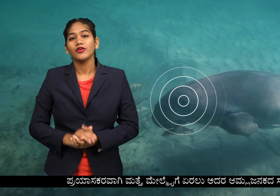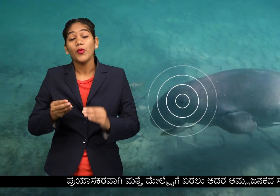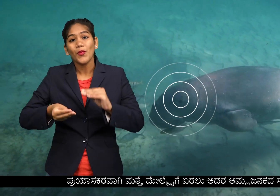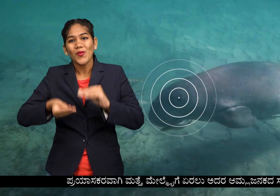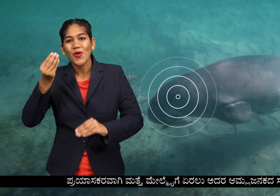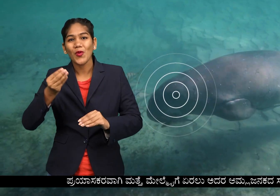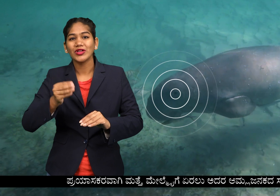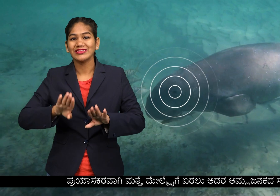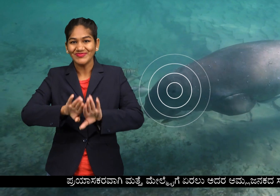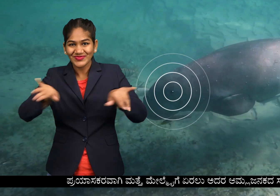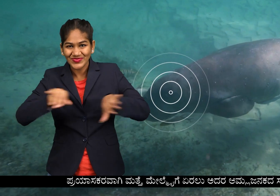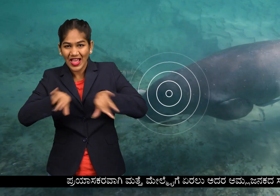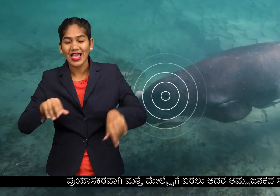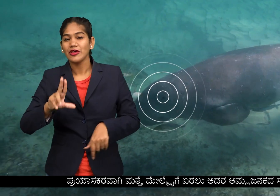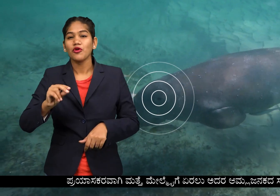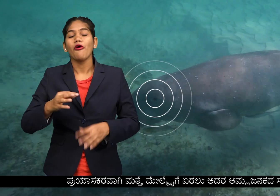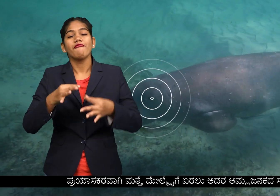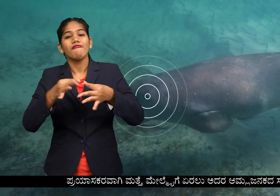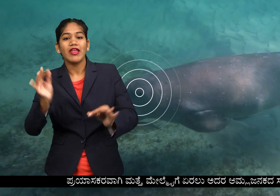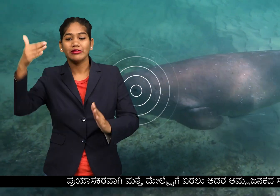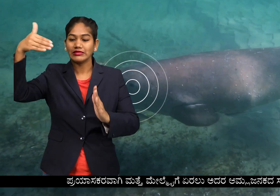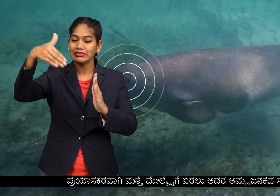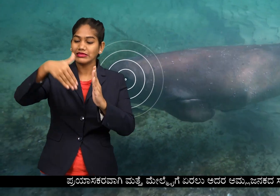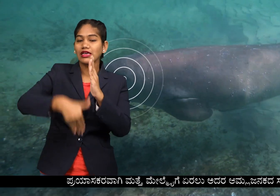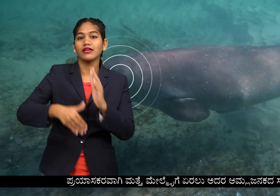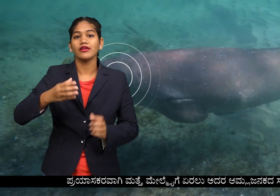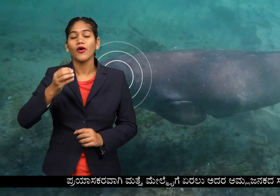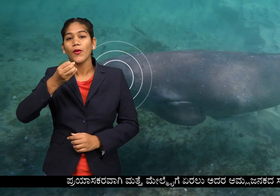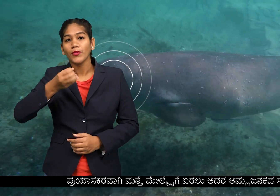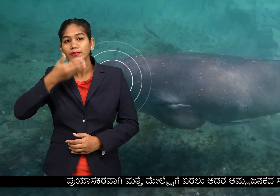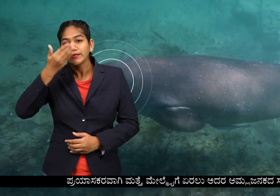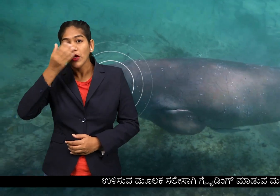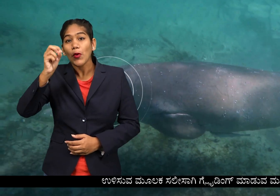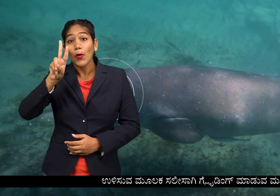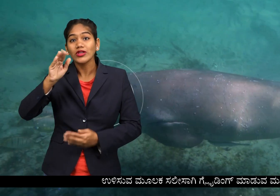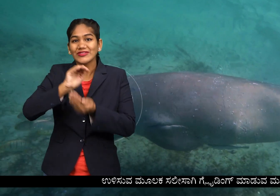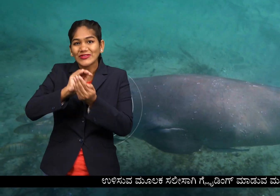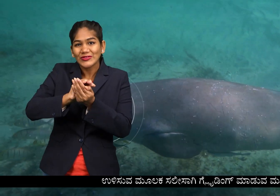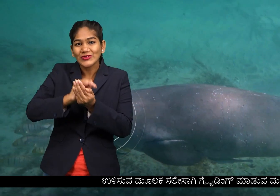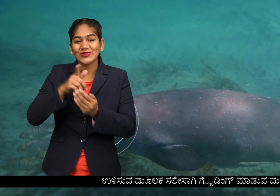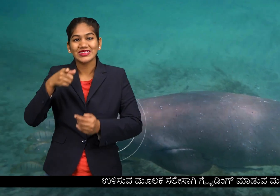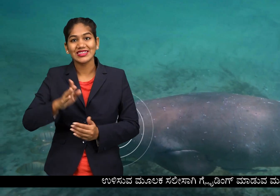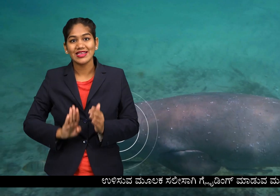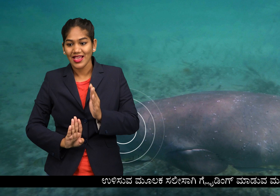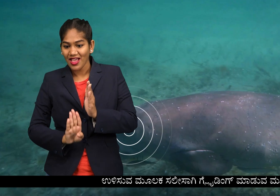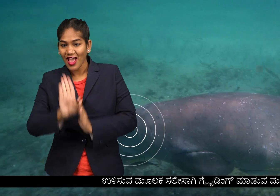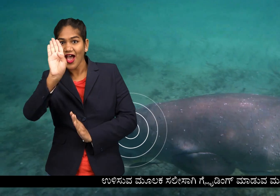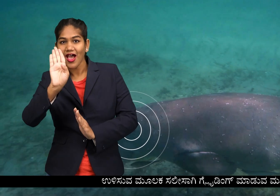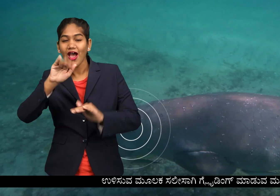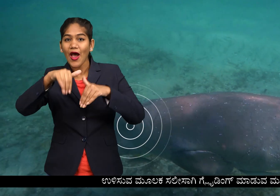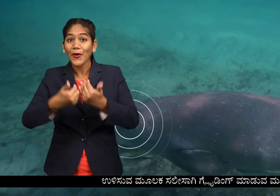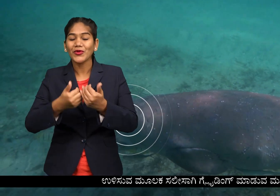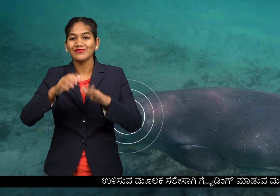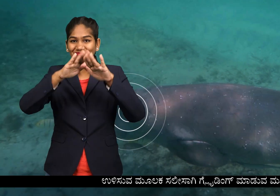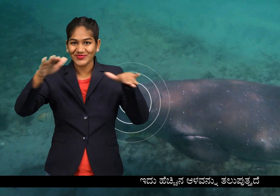ಪ್ರಯಾಸಕರವಾಗಿ ಮತ್ತೆ ಮೇಲ್ಮೆಗೆ ಏರಲು ಅದರ ಆಮ್ಲಜನಕದ ಸಂಗ್ರಹಣೆಯನ್ನ ಉಳಿಸುವ ಮೂಲಕ ಸಲೀಸಾಗಿ